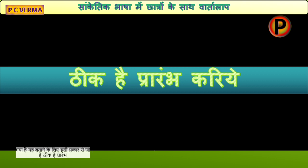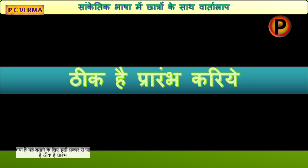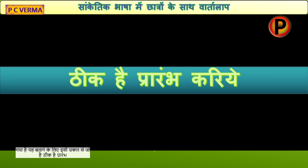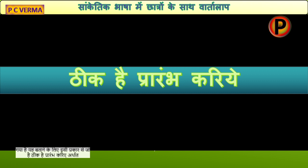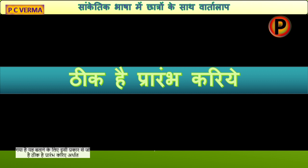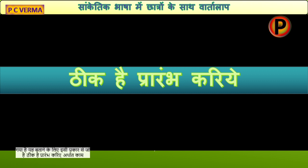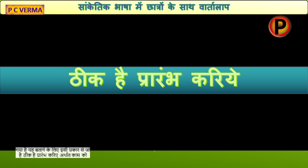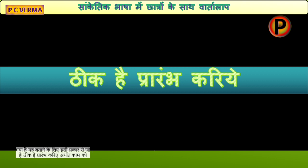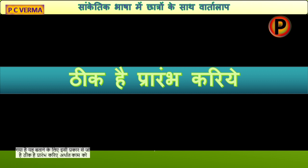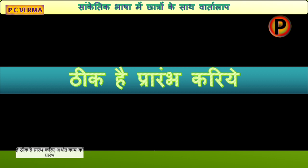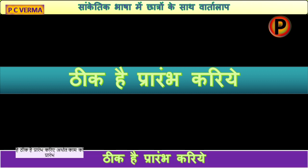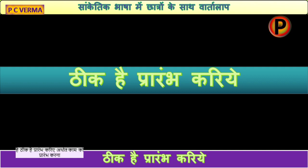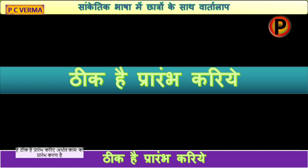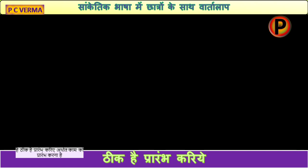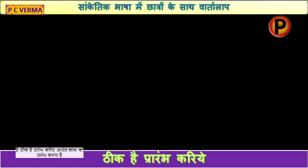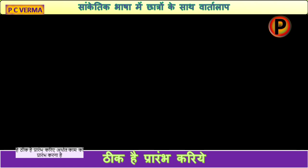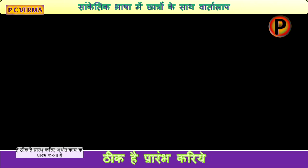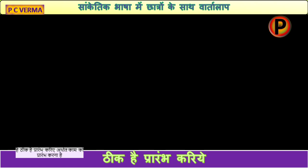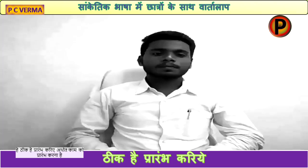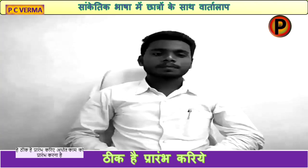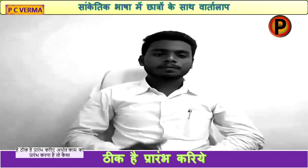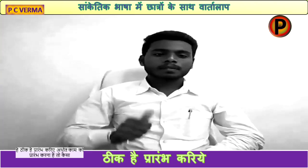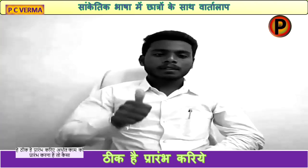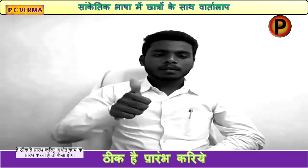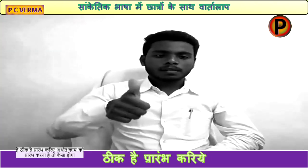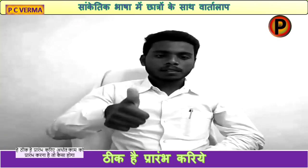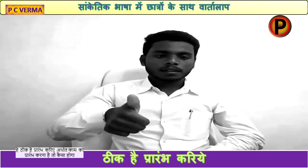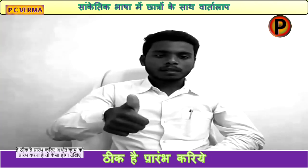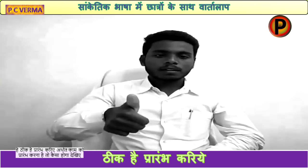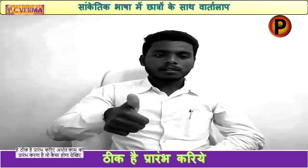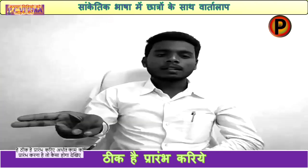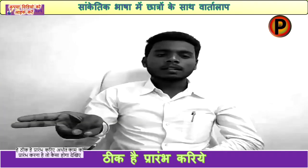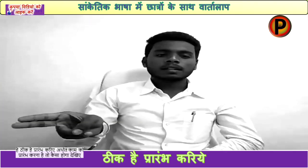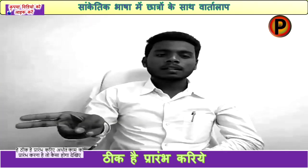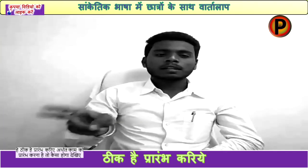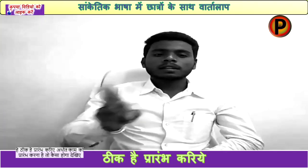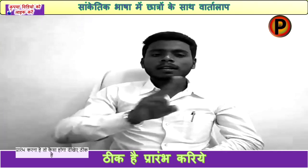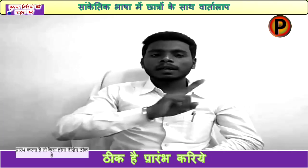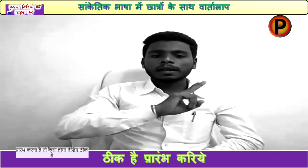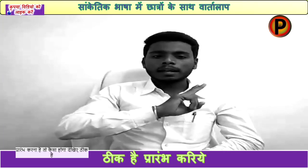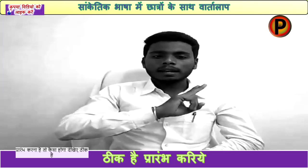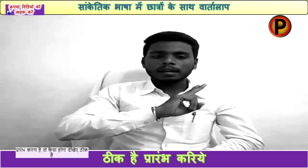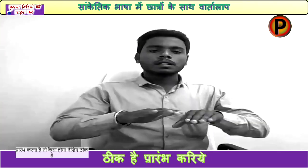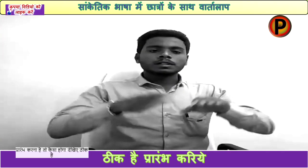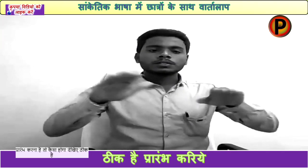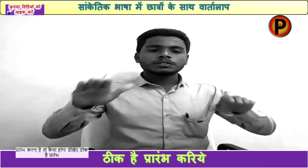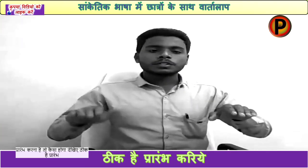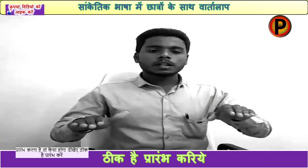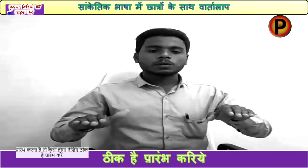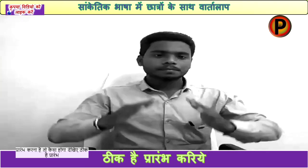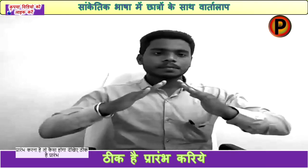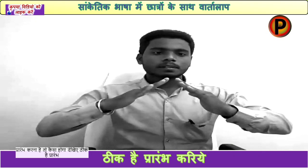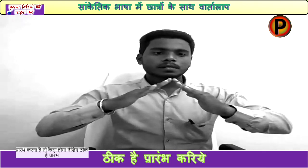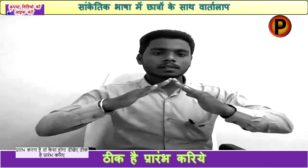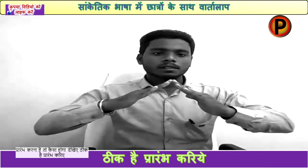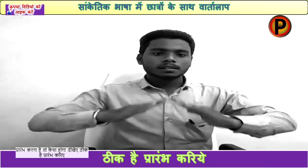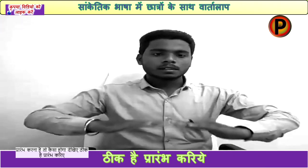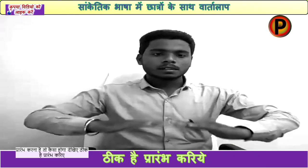प्रारंभ करना है। तो कैसा इशारा होगा, देखिए, ठीक है, प्रारंभ करिए, चालू करिए,